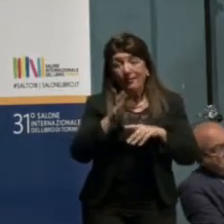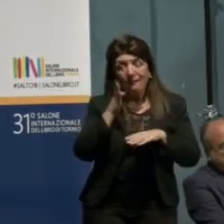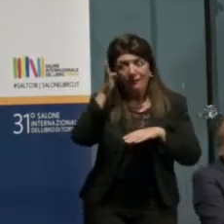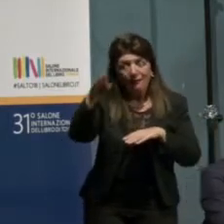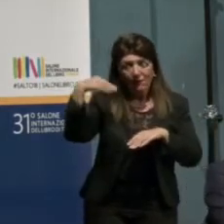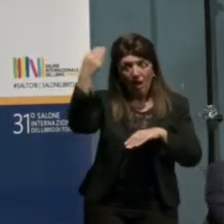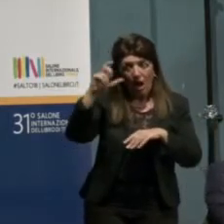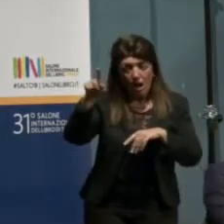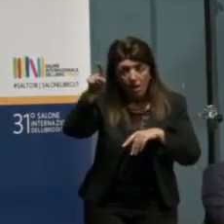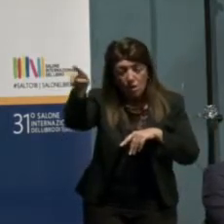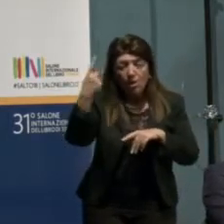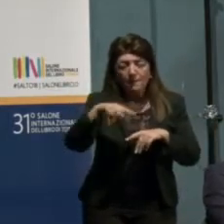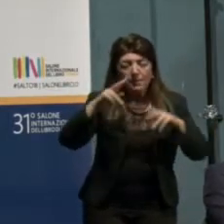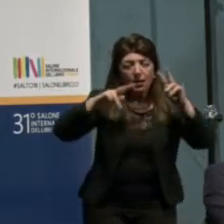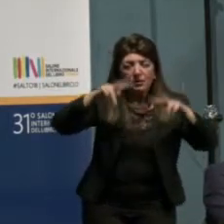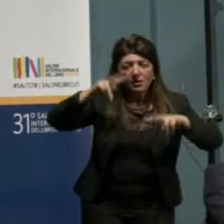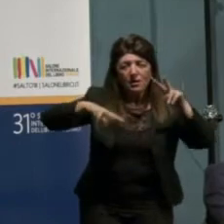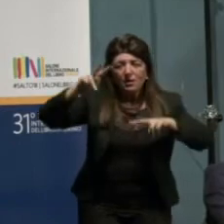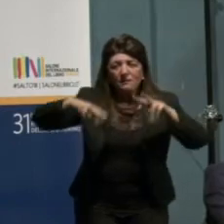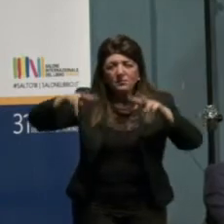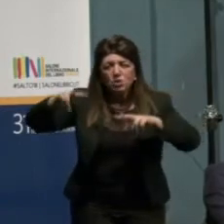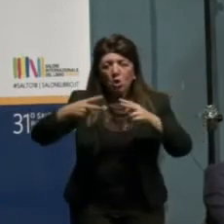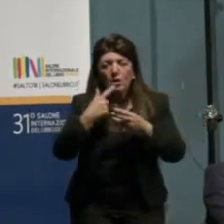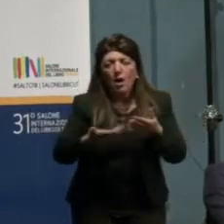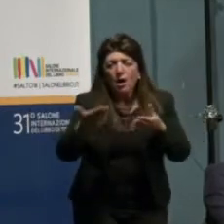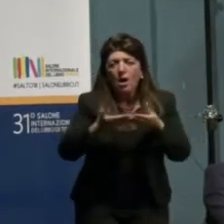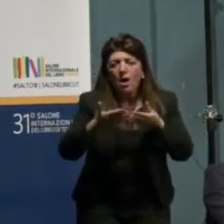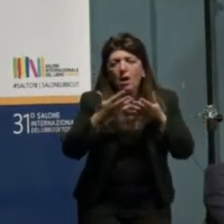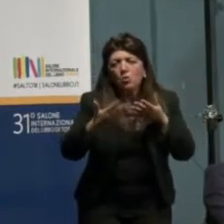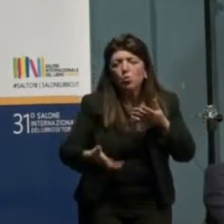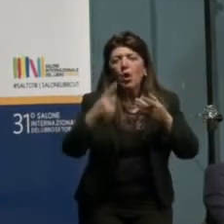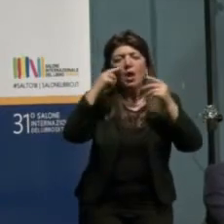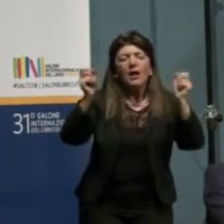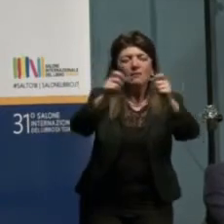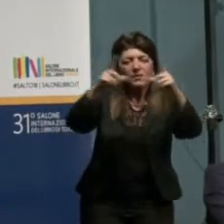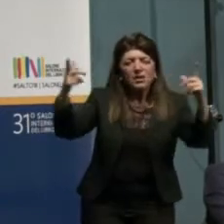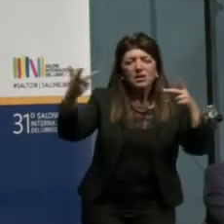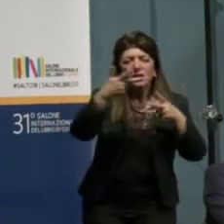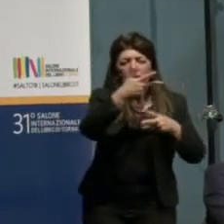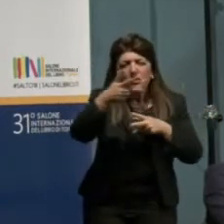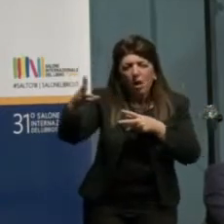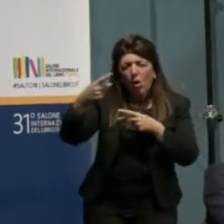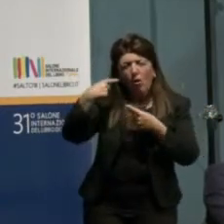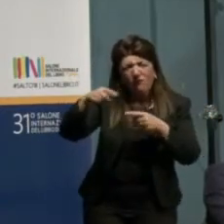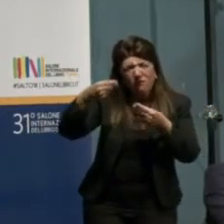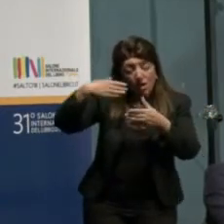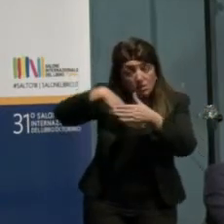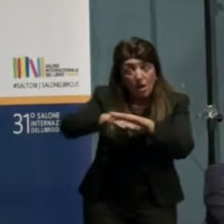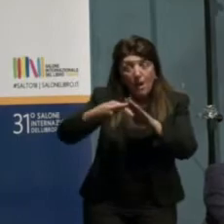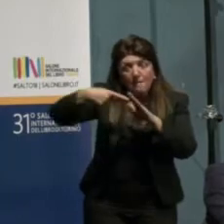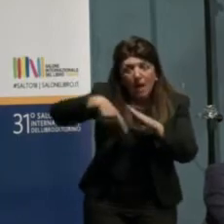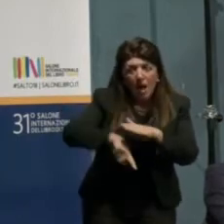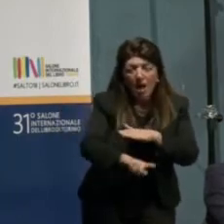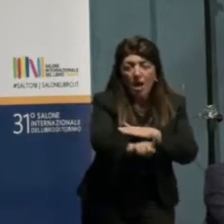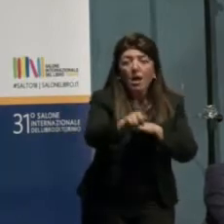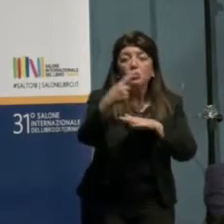iniziare diciamo l'estrapolazione poi la visione dei video della metropolitana dove giulio è